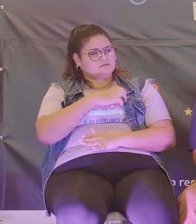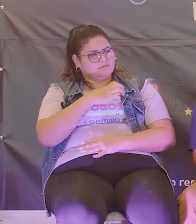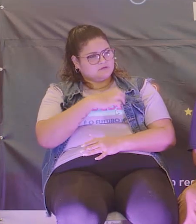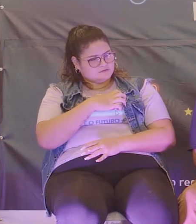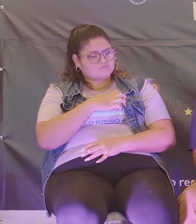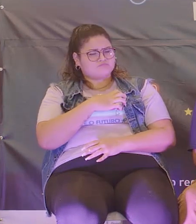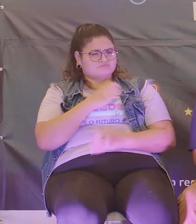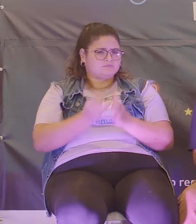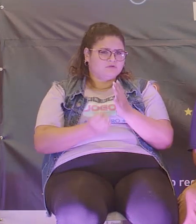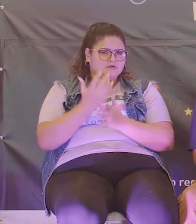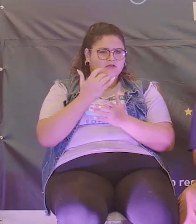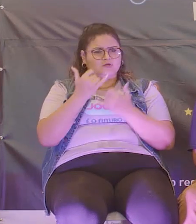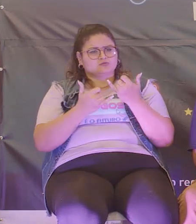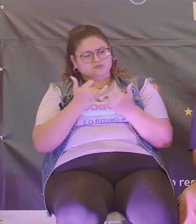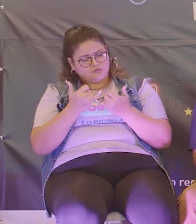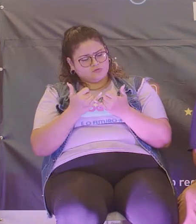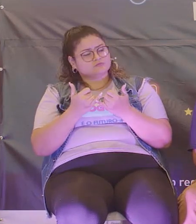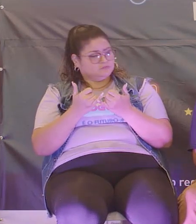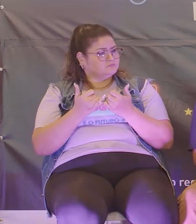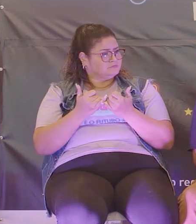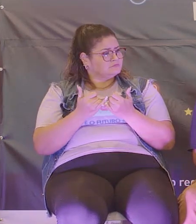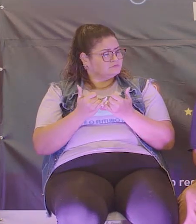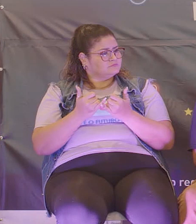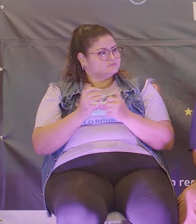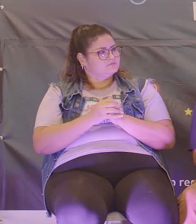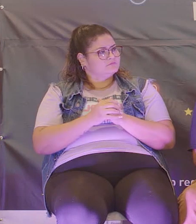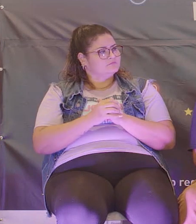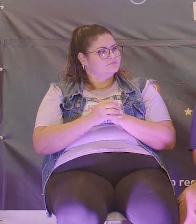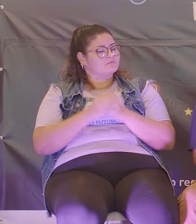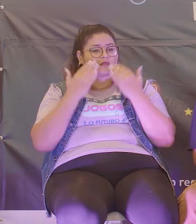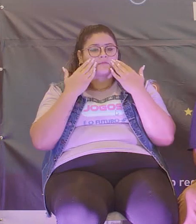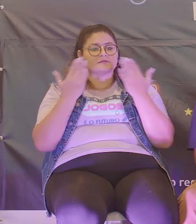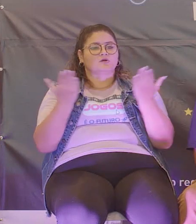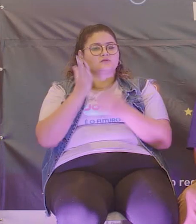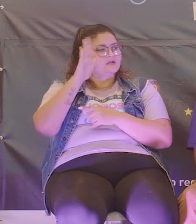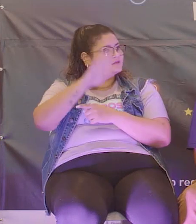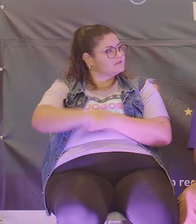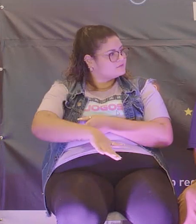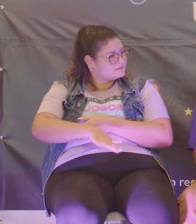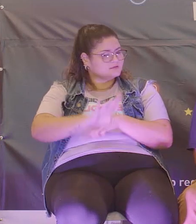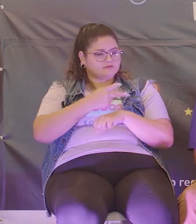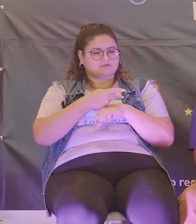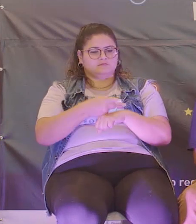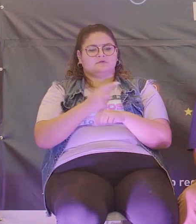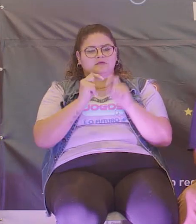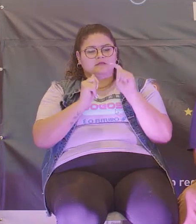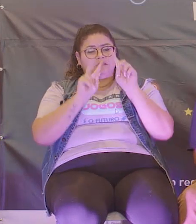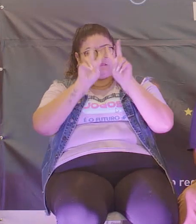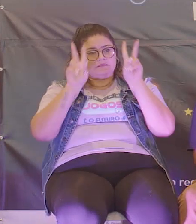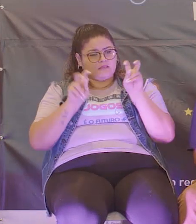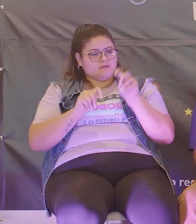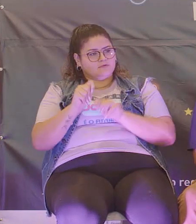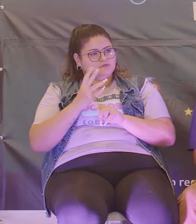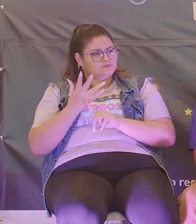temos jovens lá criando jogos que serão apresentados hoje à tarde com o tema de sustentabilidade e onde